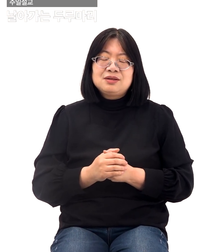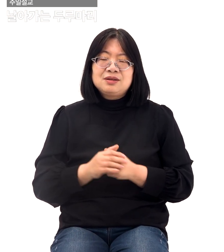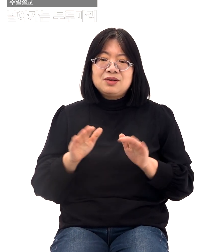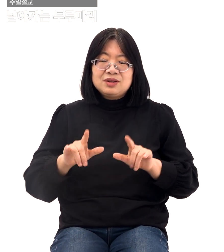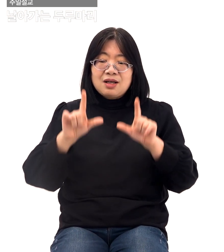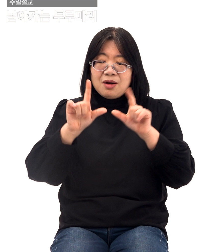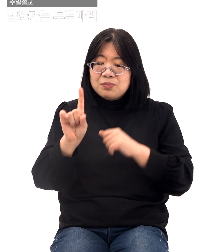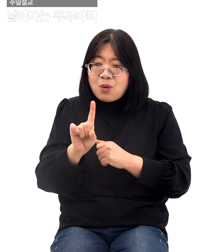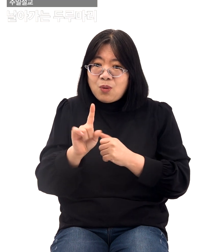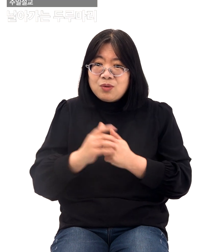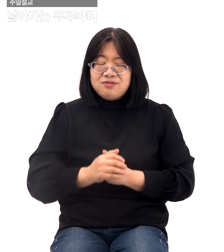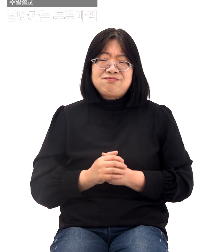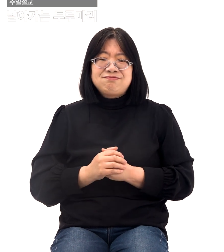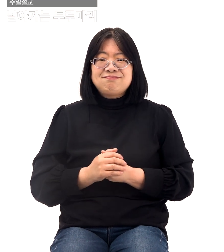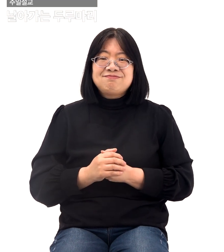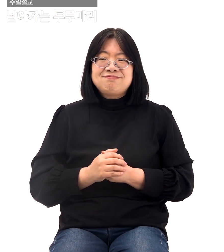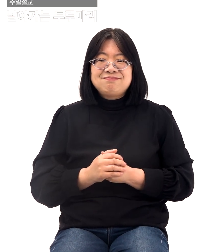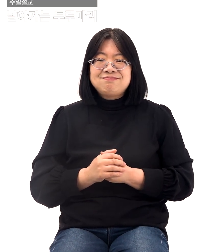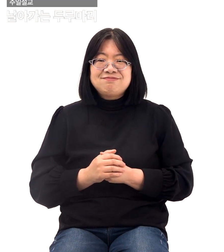오늘이 무슨 날이에요?